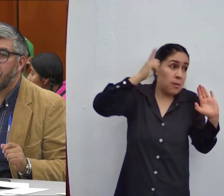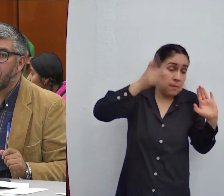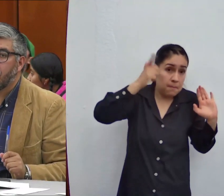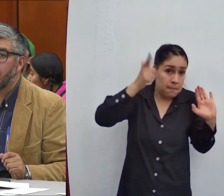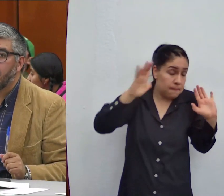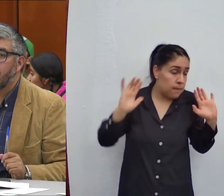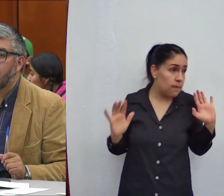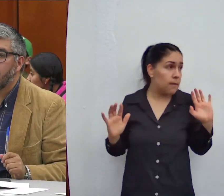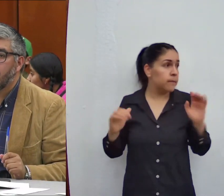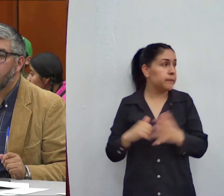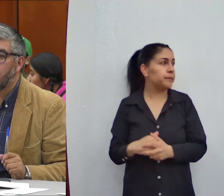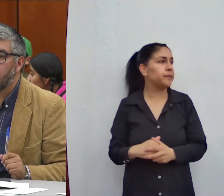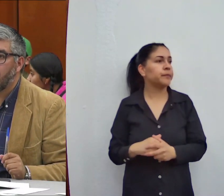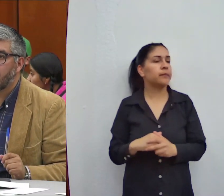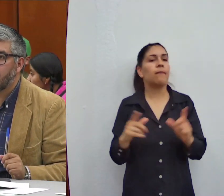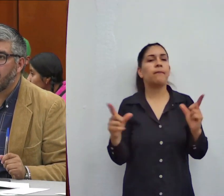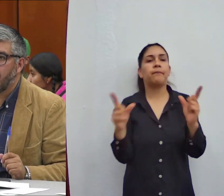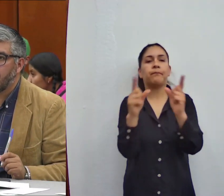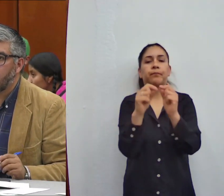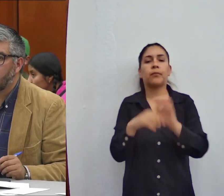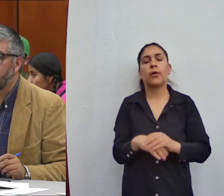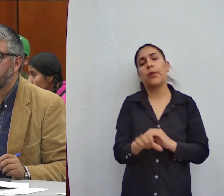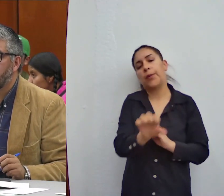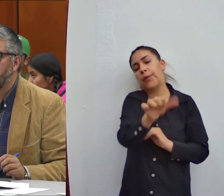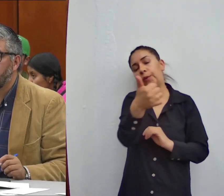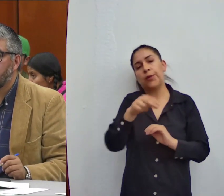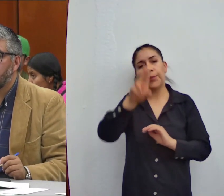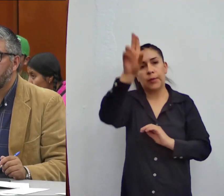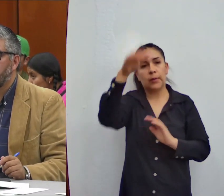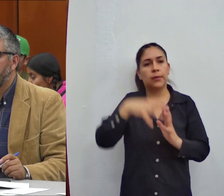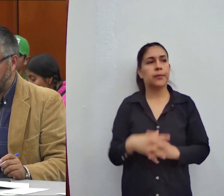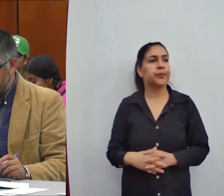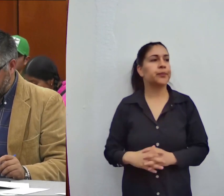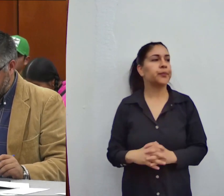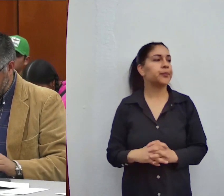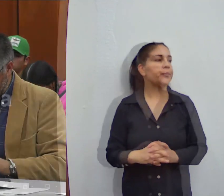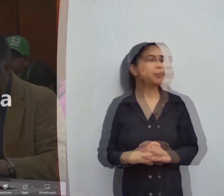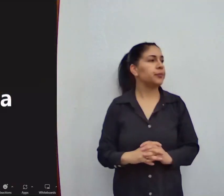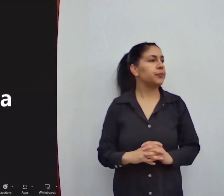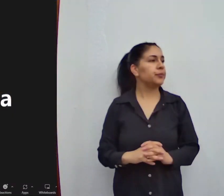Avi. Martín Ávila.